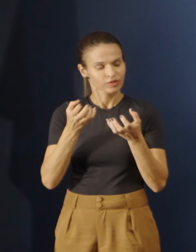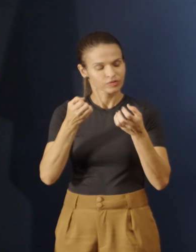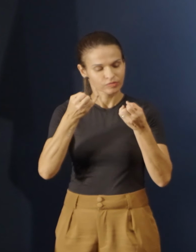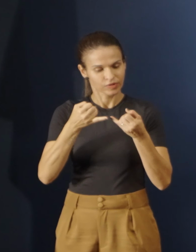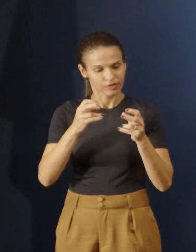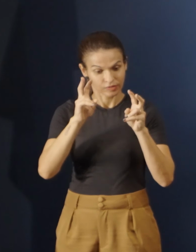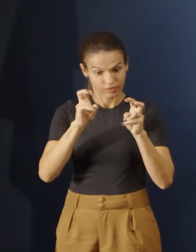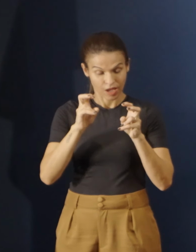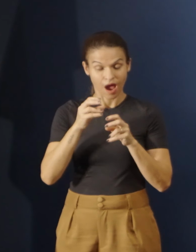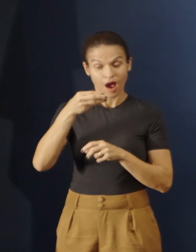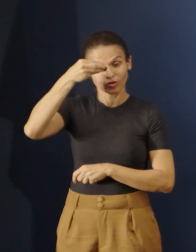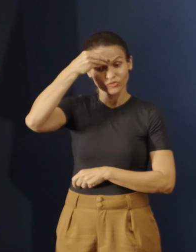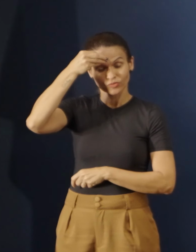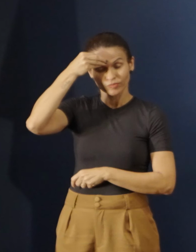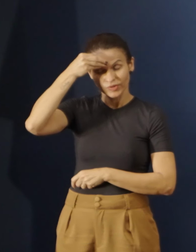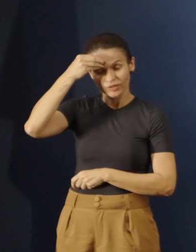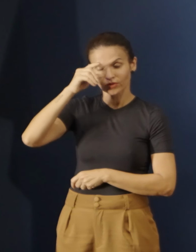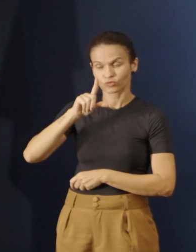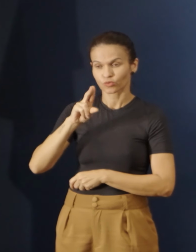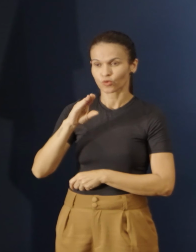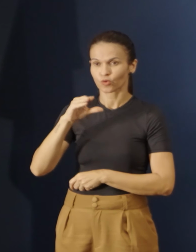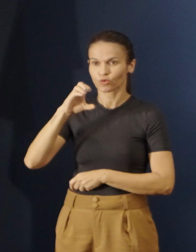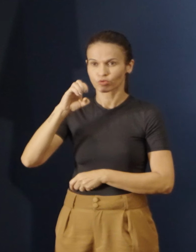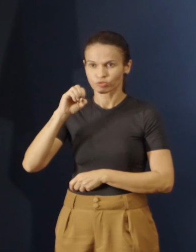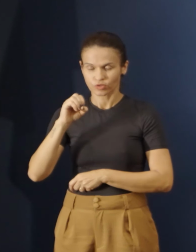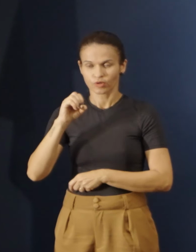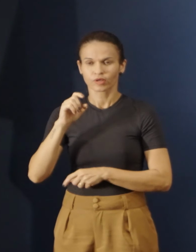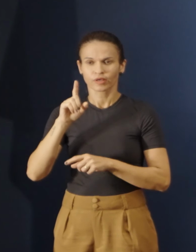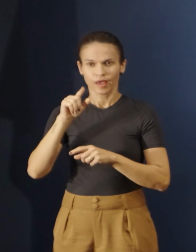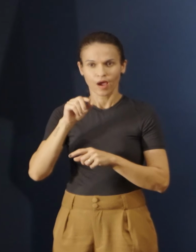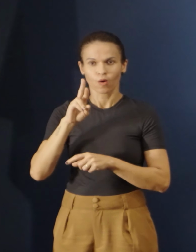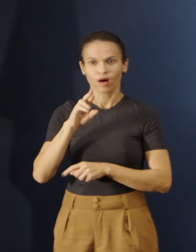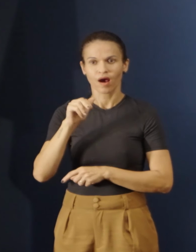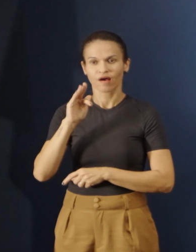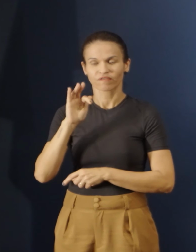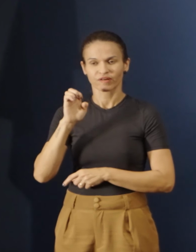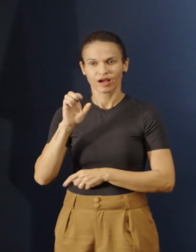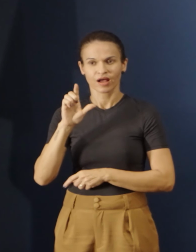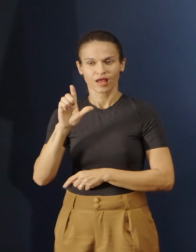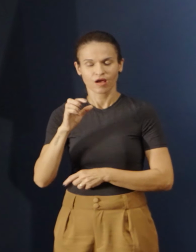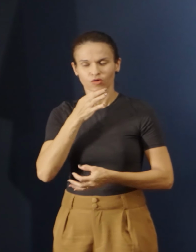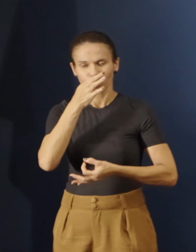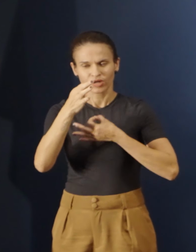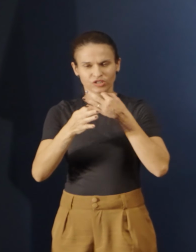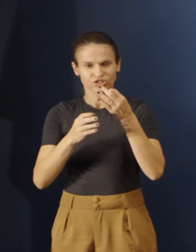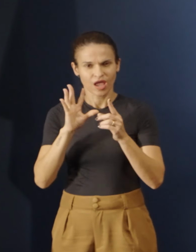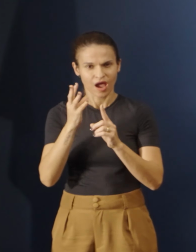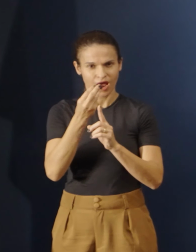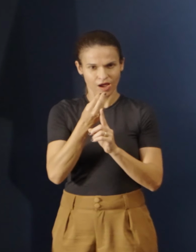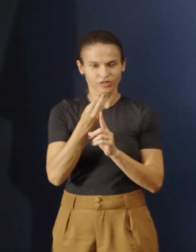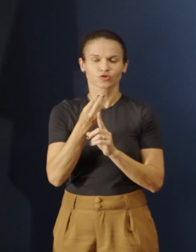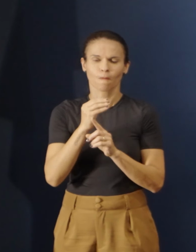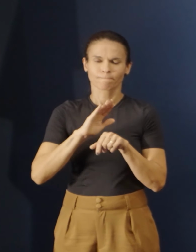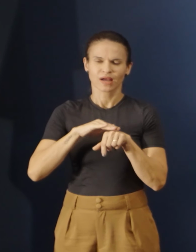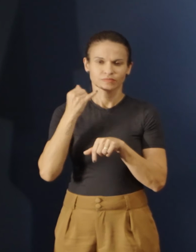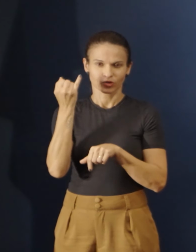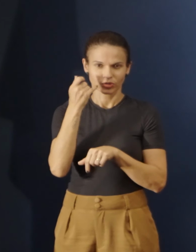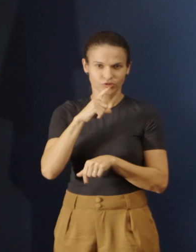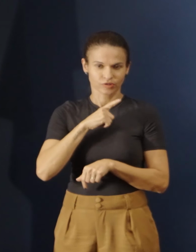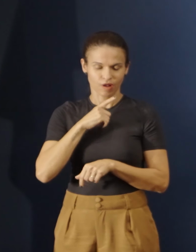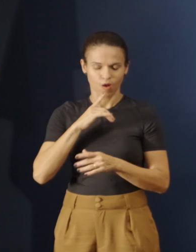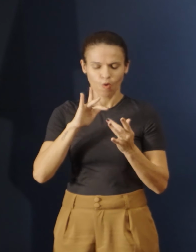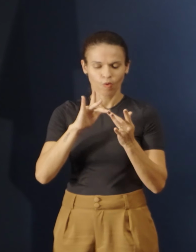o sobrinho do Lúcio, que é o Rafael Cardoso, crítico de arte, dos mais importantes que nós temos, entrei em